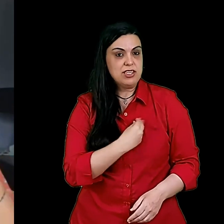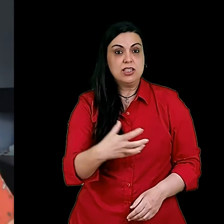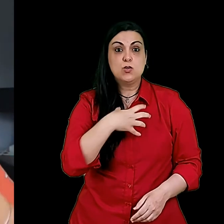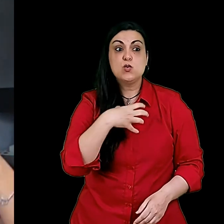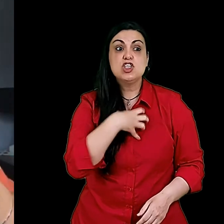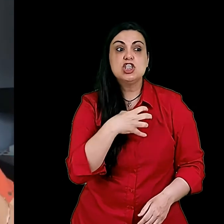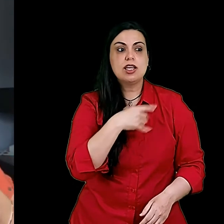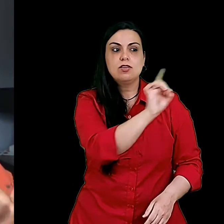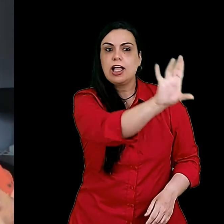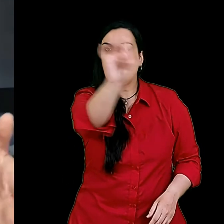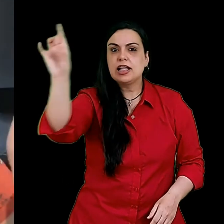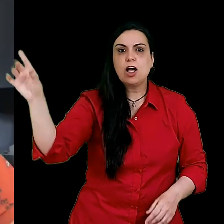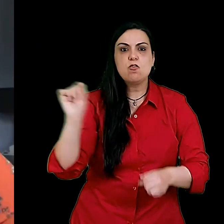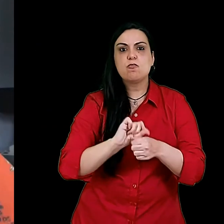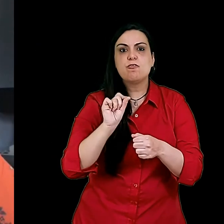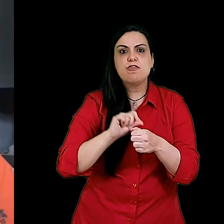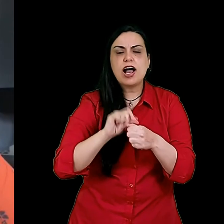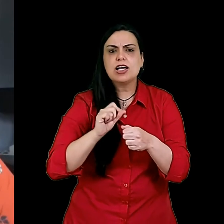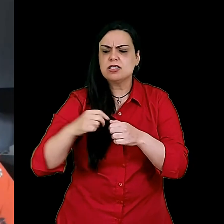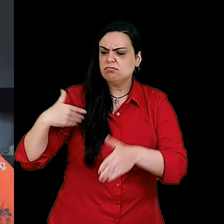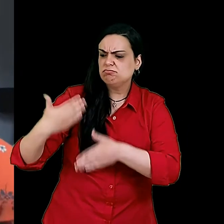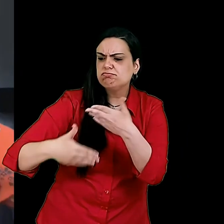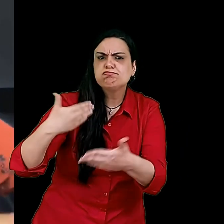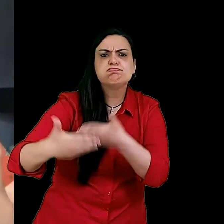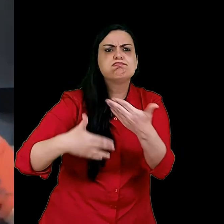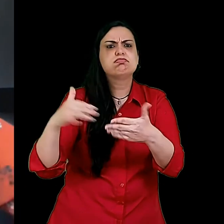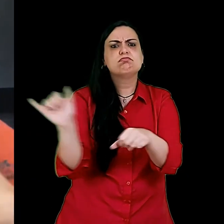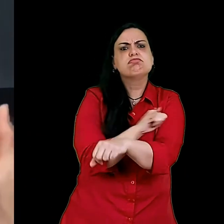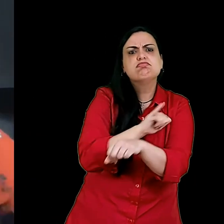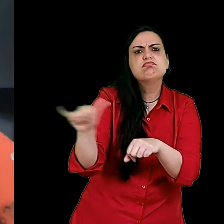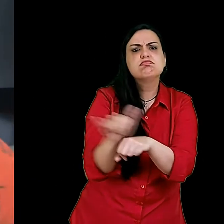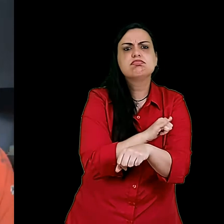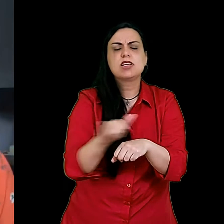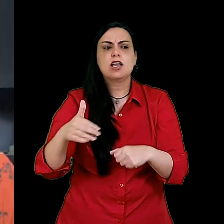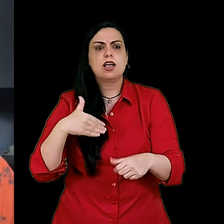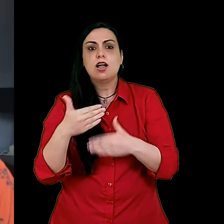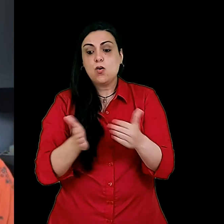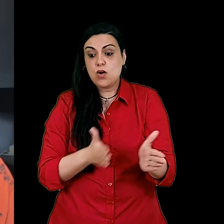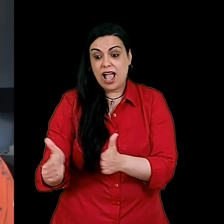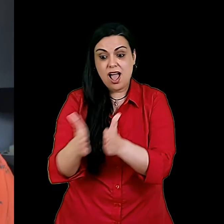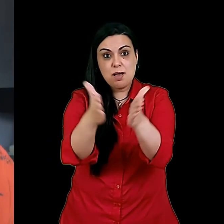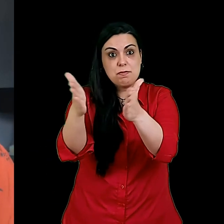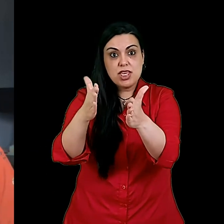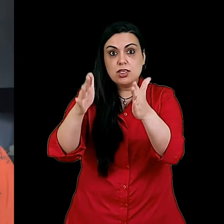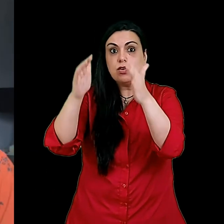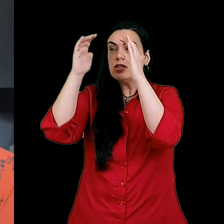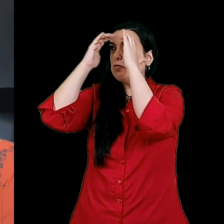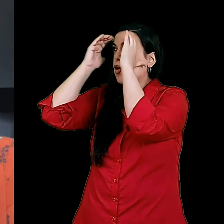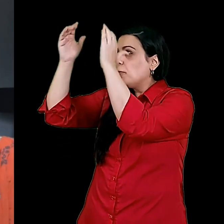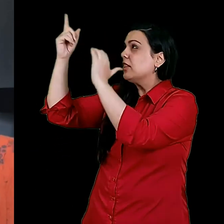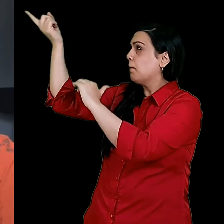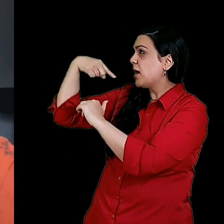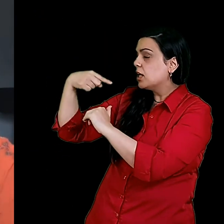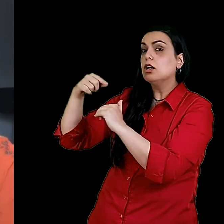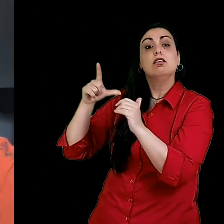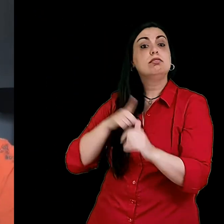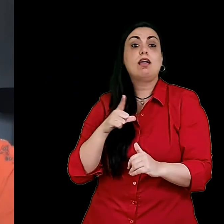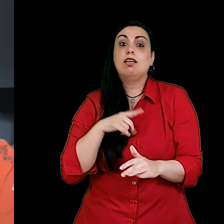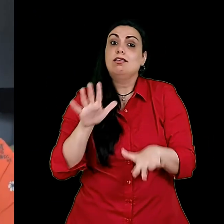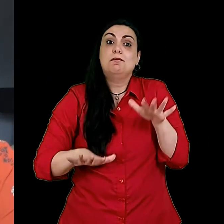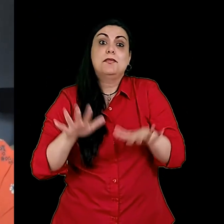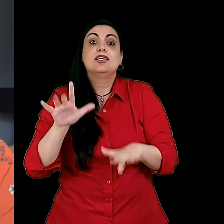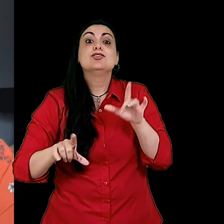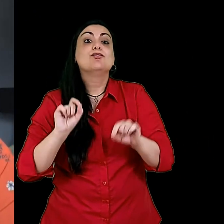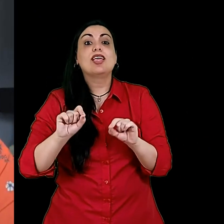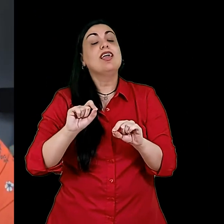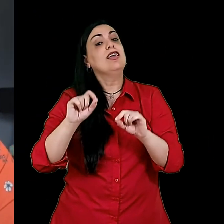O ritmo com que cada um faz esse trajeto, a desenvoltura de crescimento que cada um tem enquanto percorre o caminho